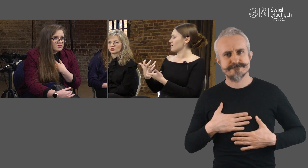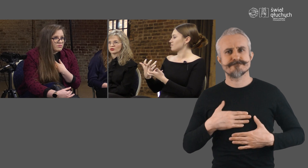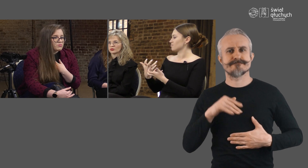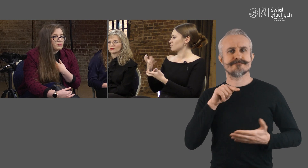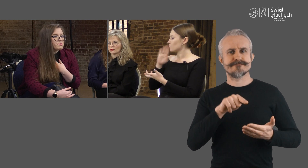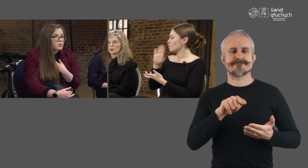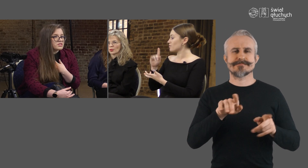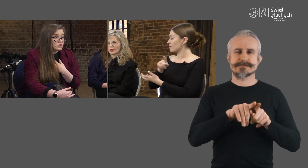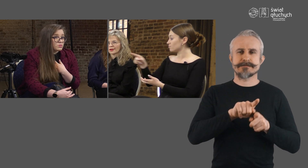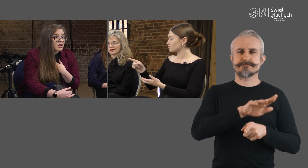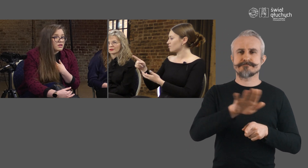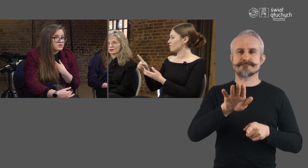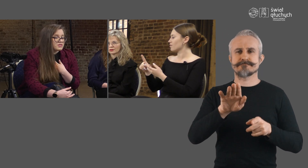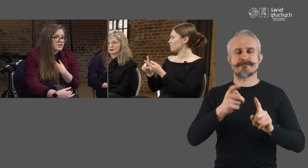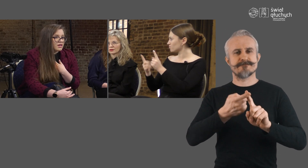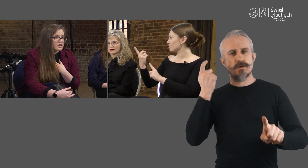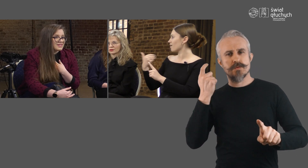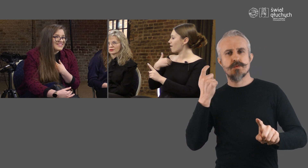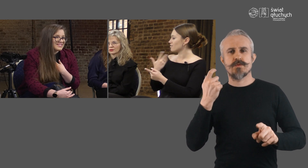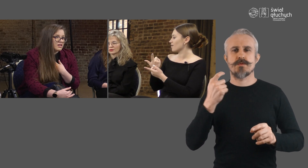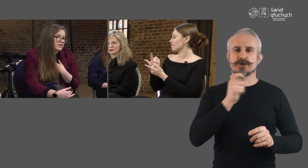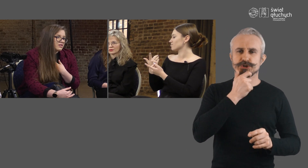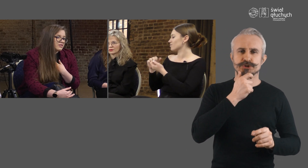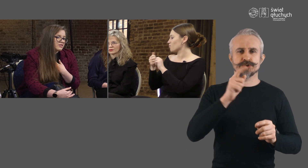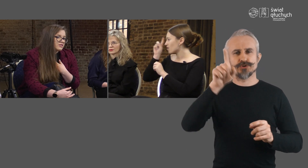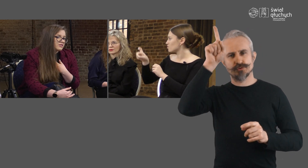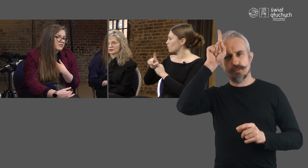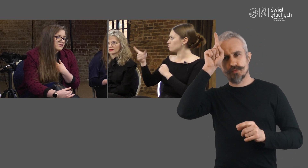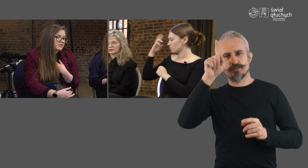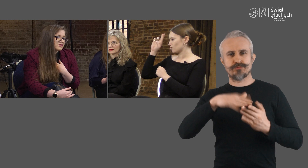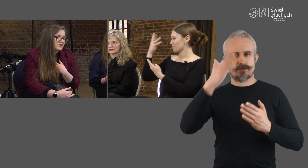zależy na tym, żebym była zrozumiana przez te nacje.